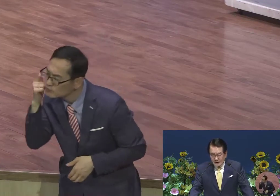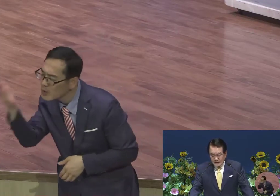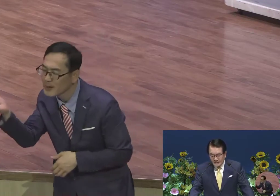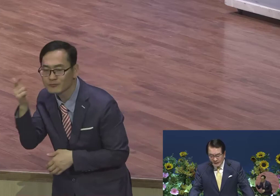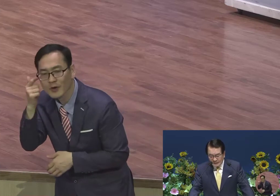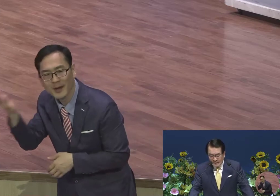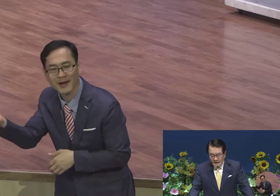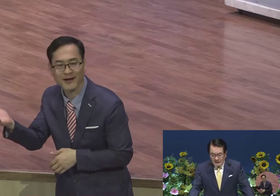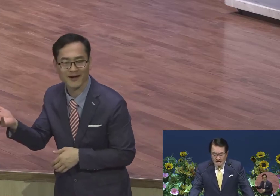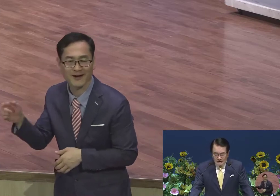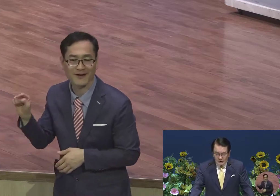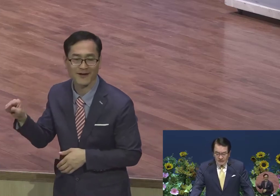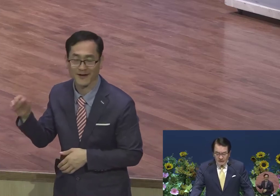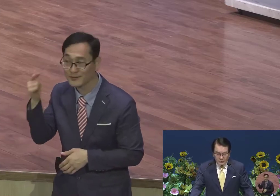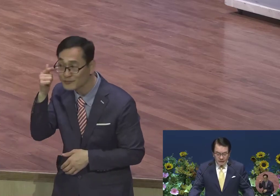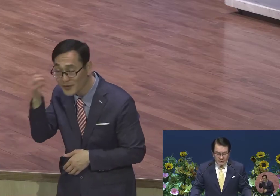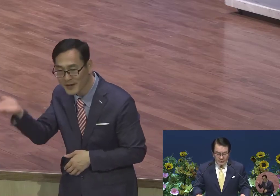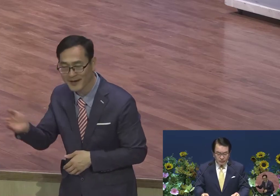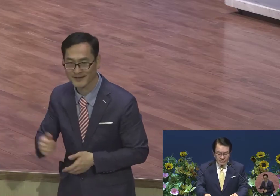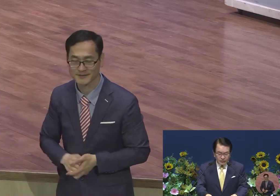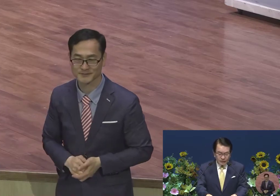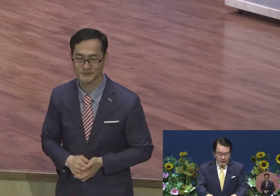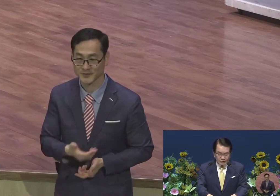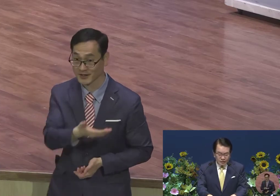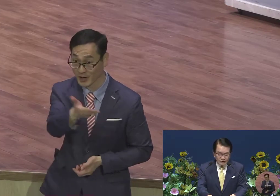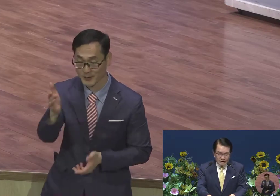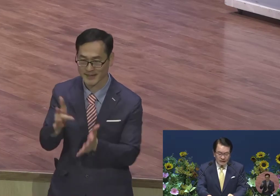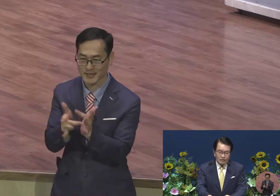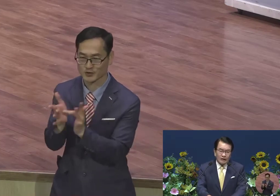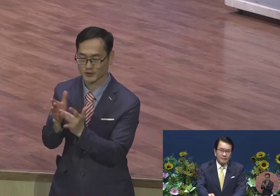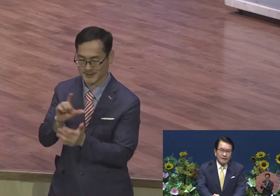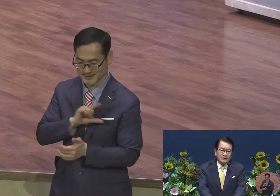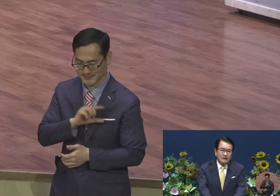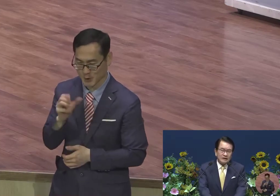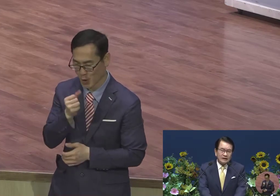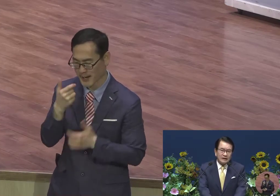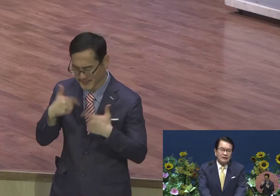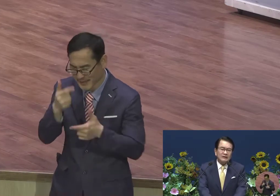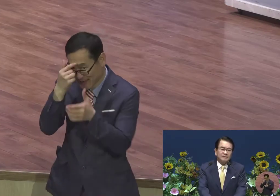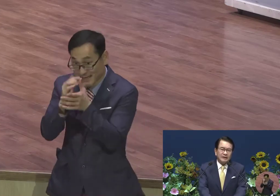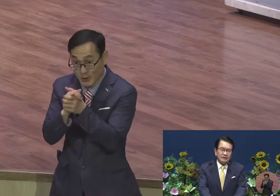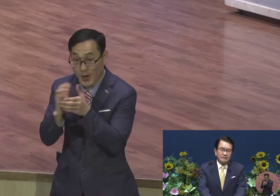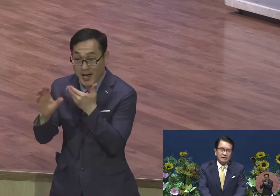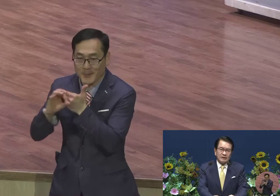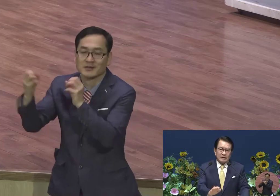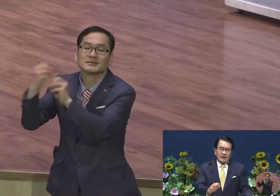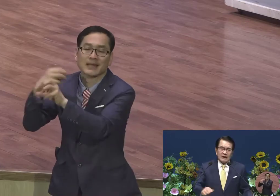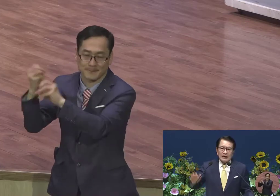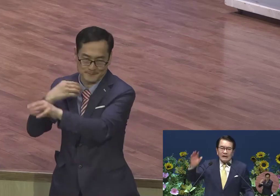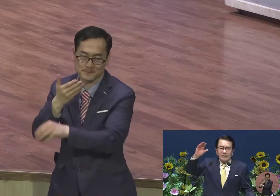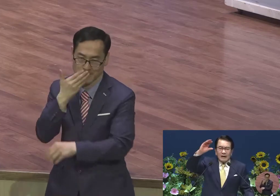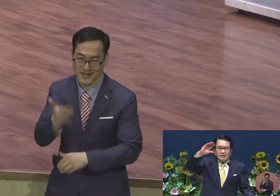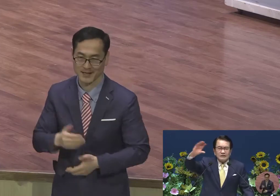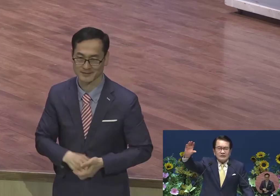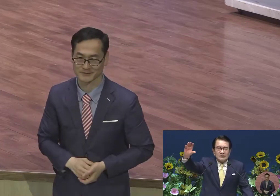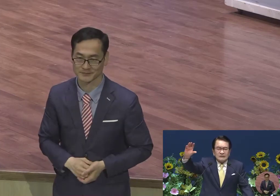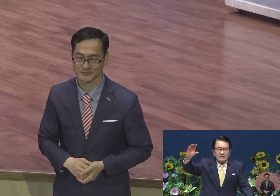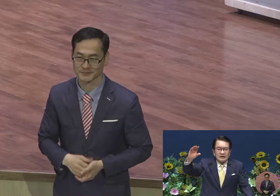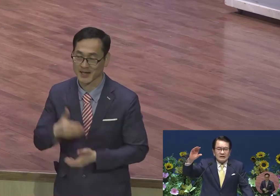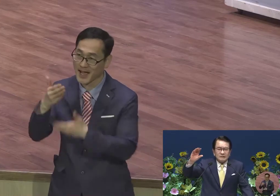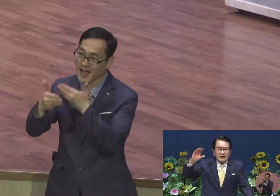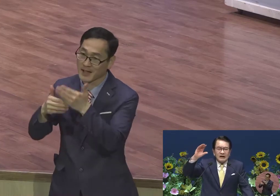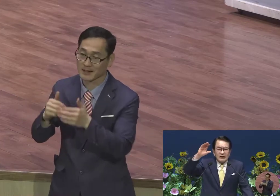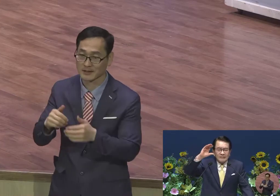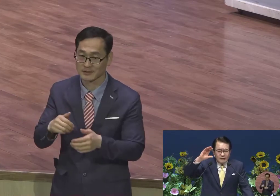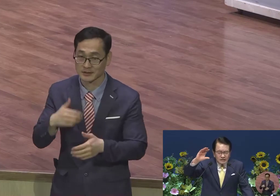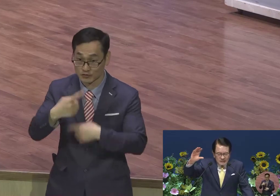아멘 그래서 여러분이 예수 그리스도 이름으로 기도하면 어떻게 되느냐 응답받아요 하나님의 아버지